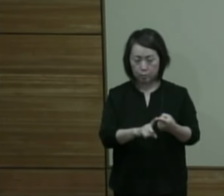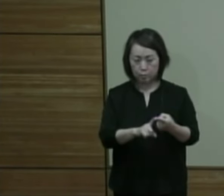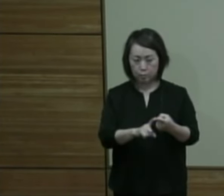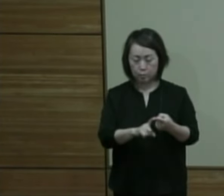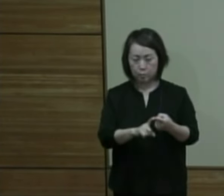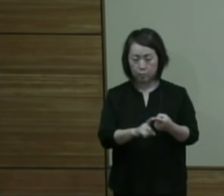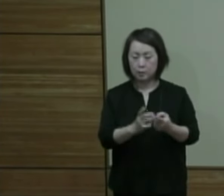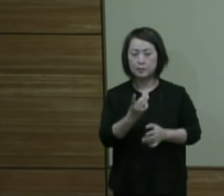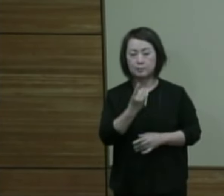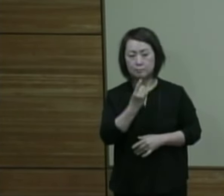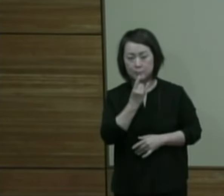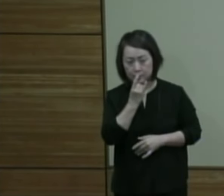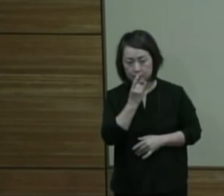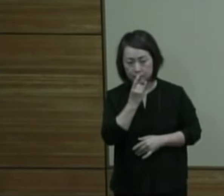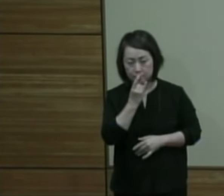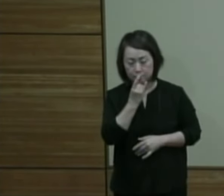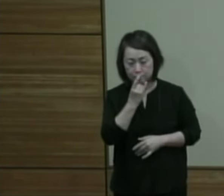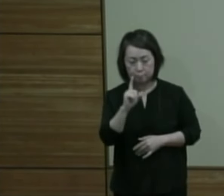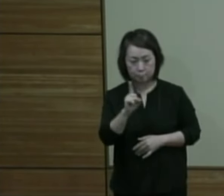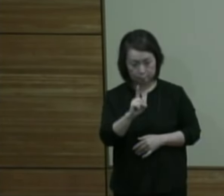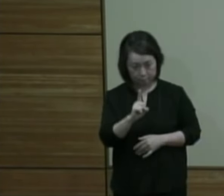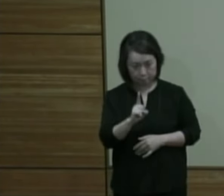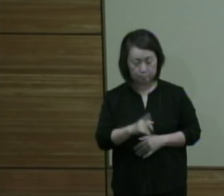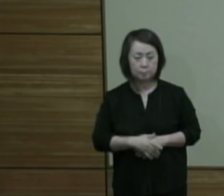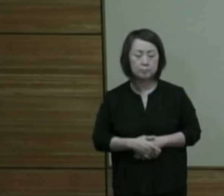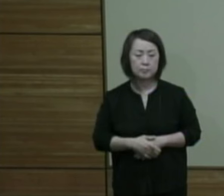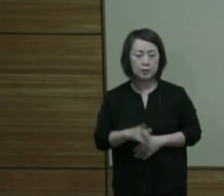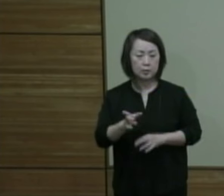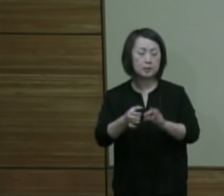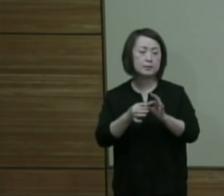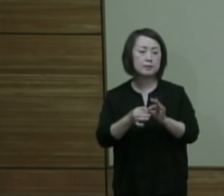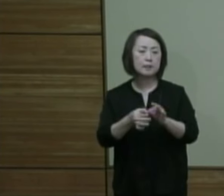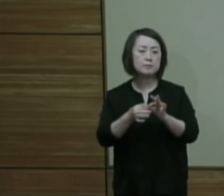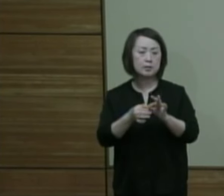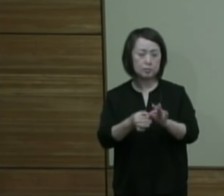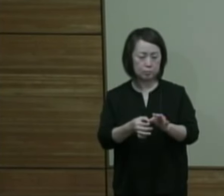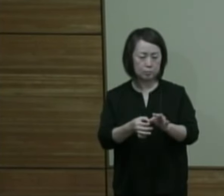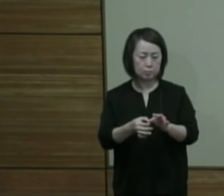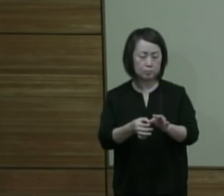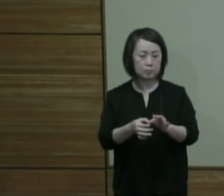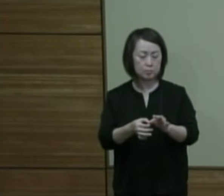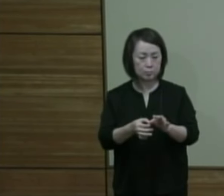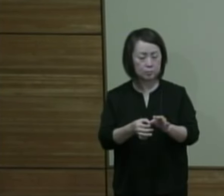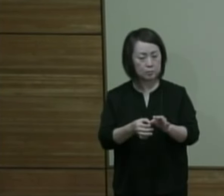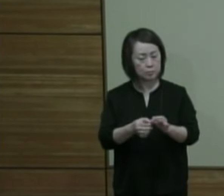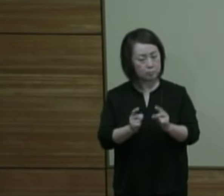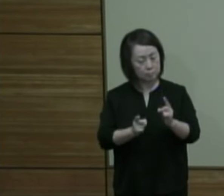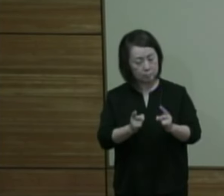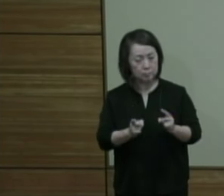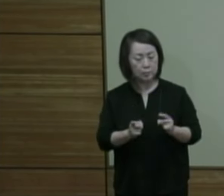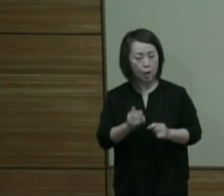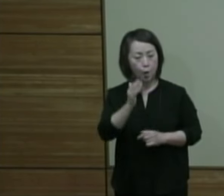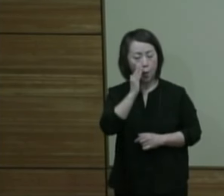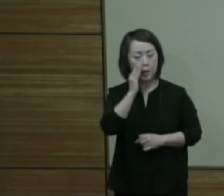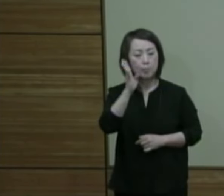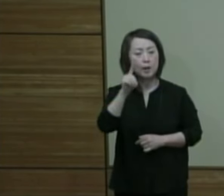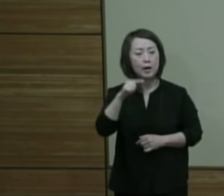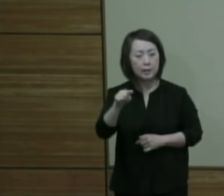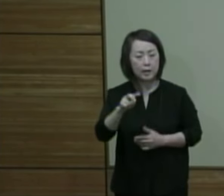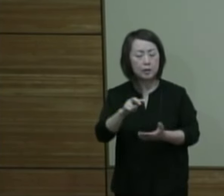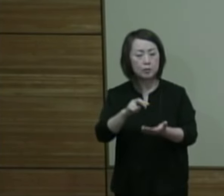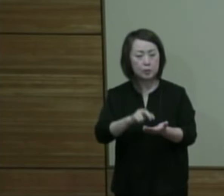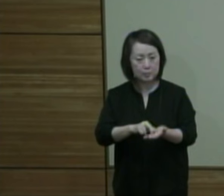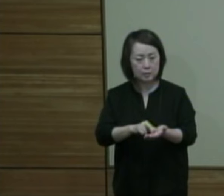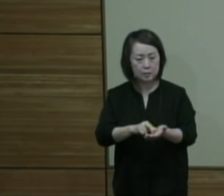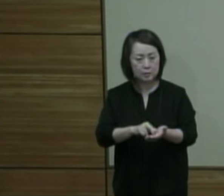待というのをまず伺いたいというのと、あとまあそれに 関連するかどうか分からないですけど、和歌山県として出されるパビリオンに関